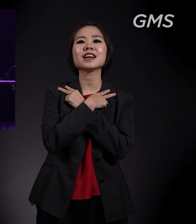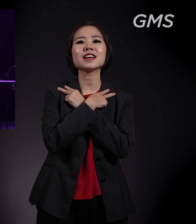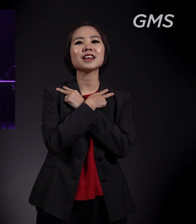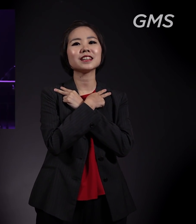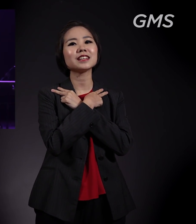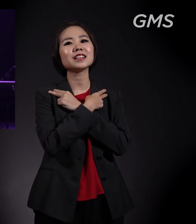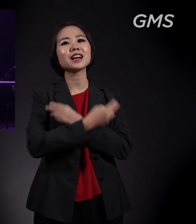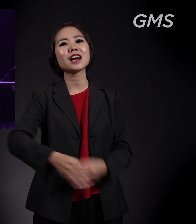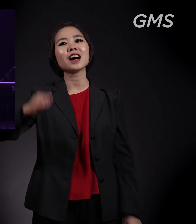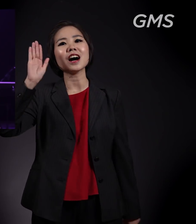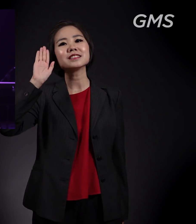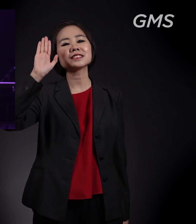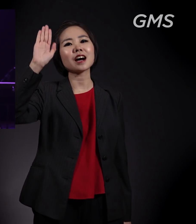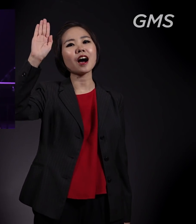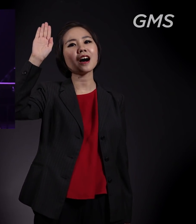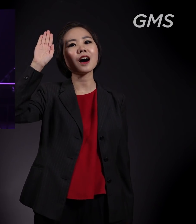Aku mengasihi